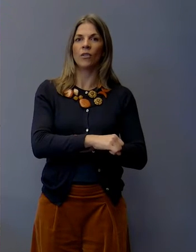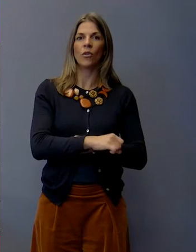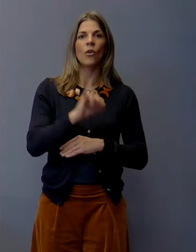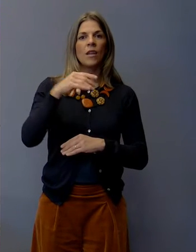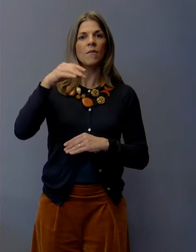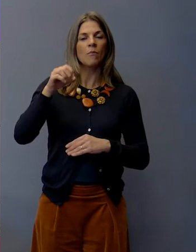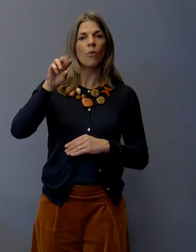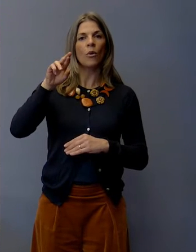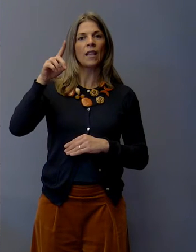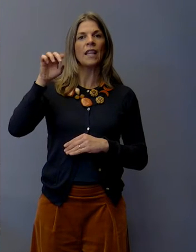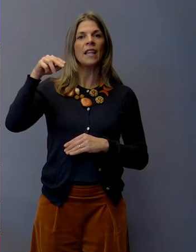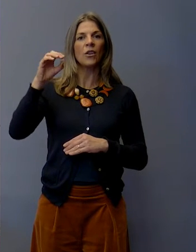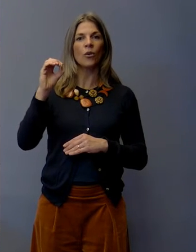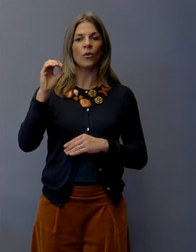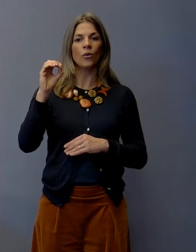immordino